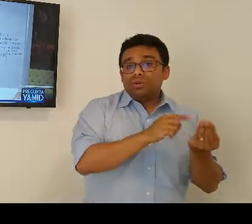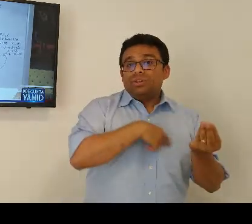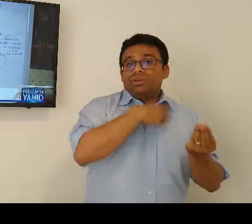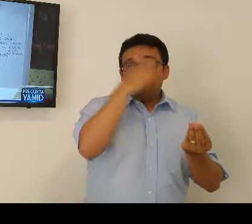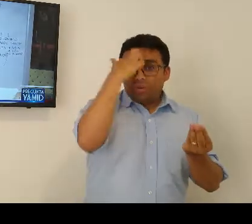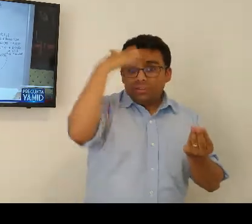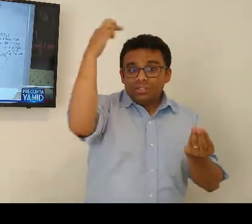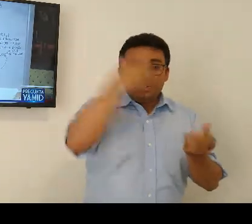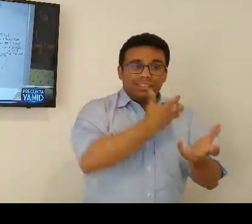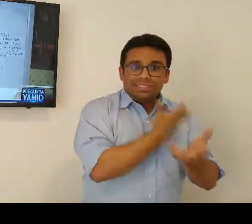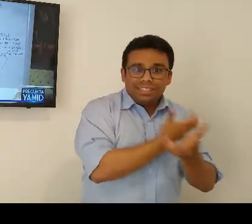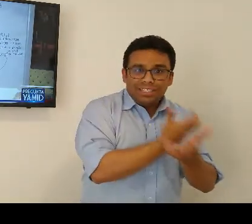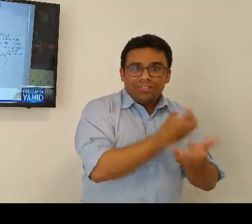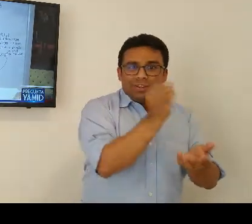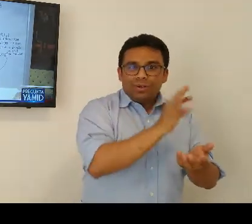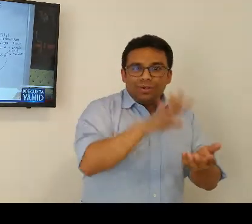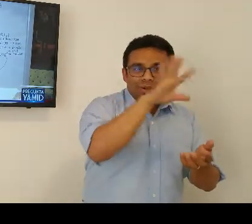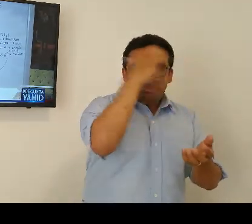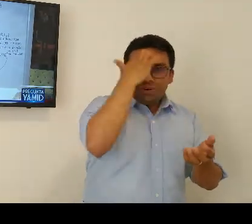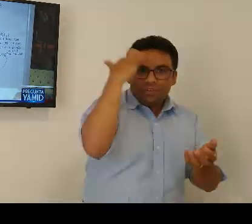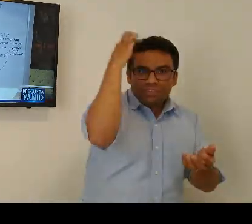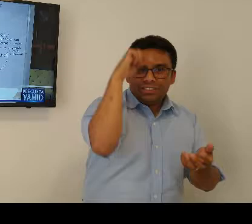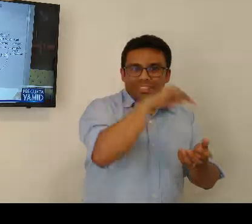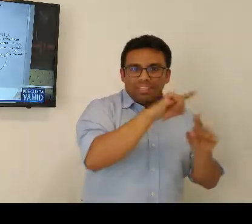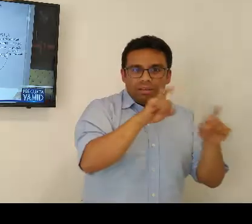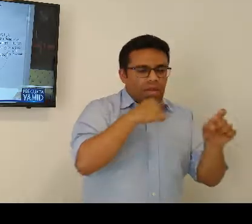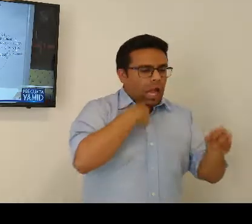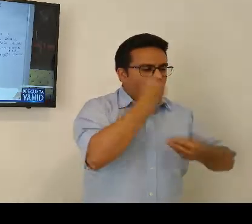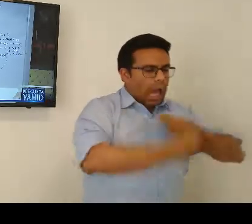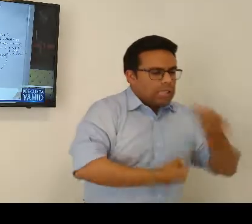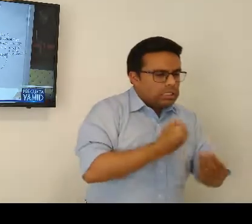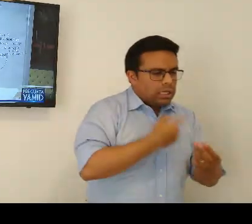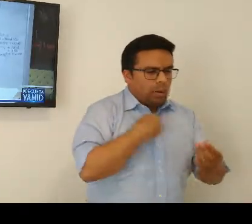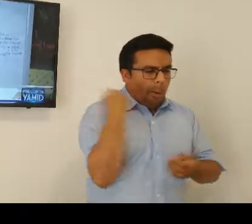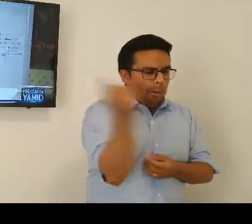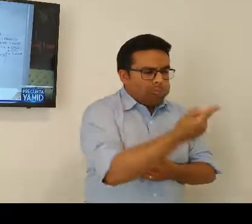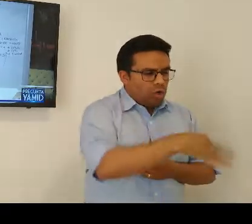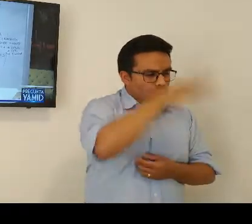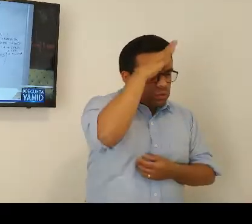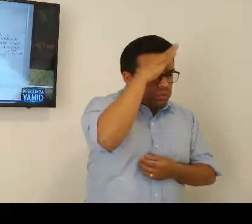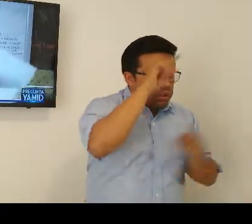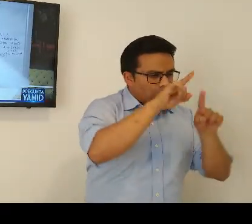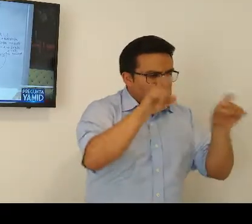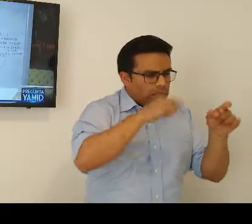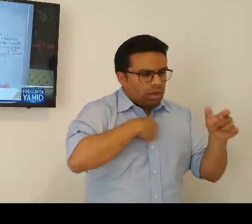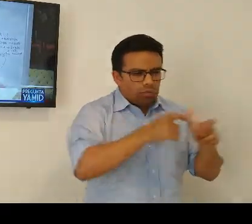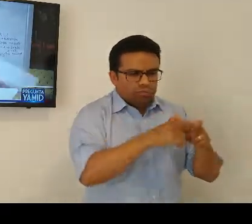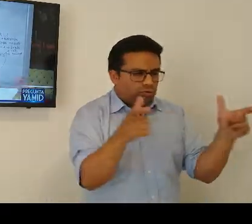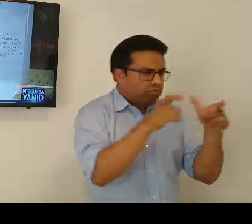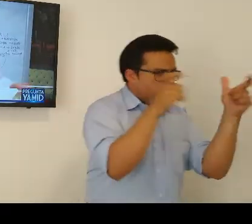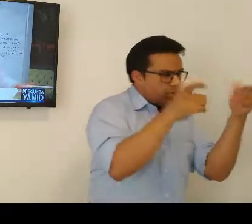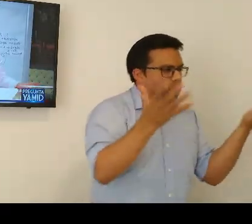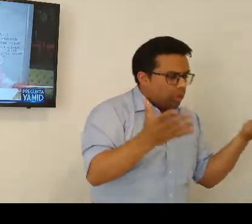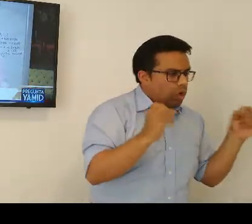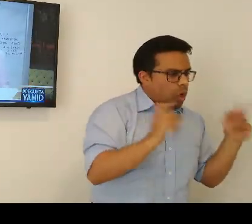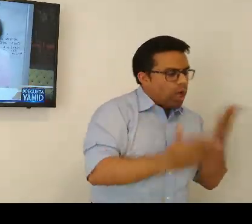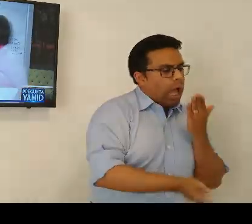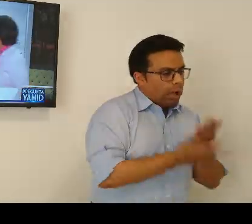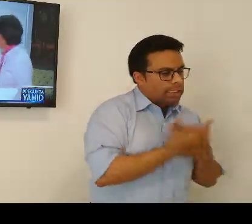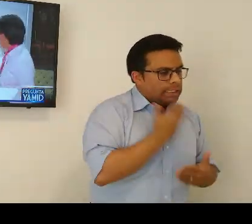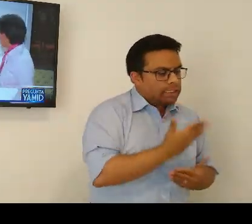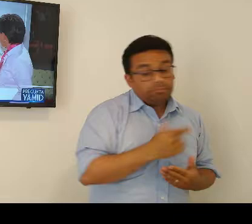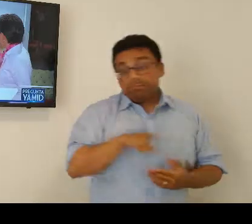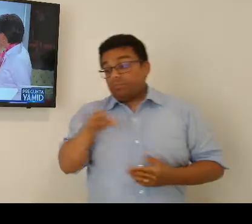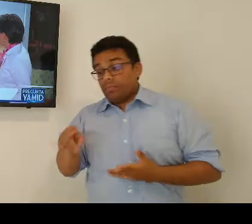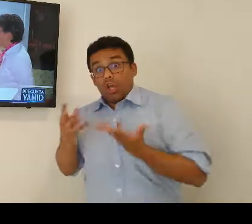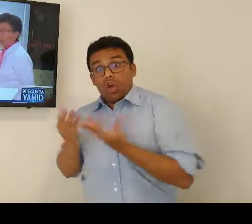nos miden cómo tendríamos que crecer en capacidad hospitalaria y médica, como un equipo de economistas que nos mide cómo podemos